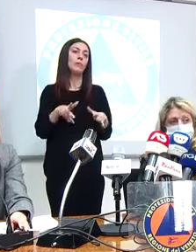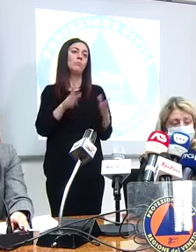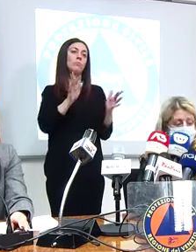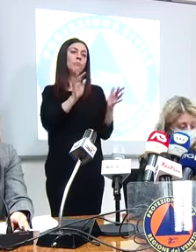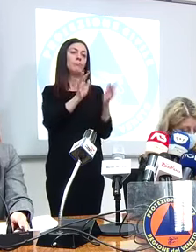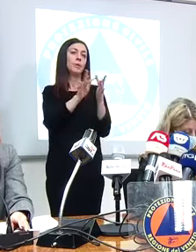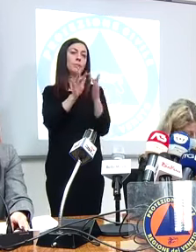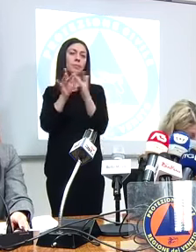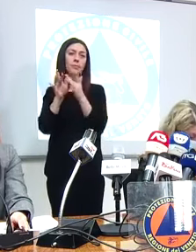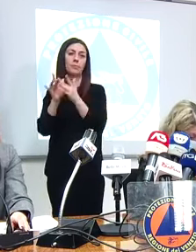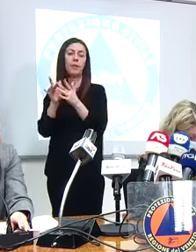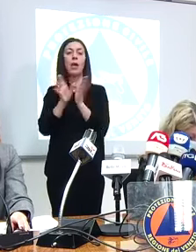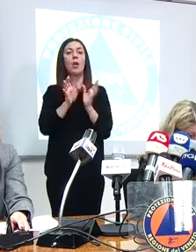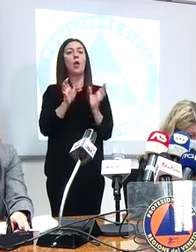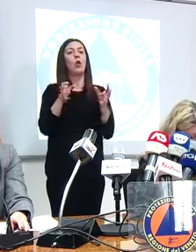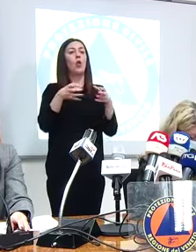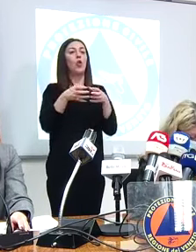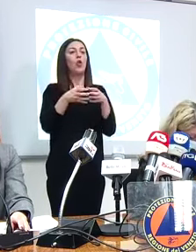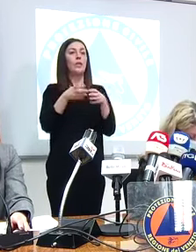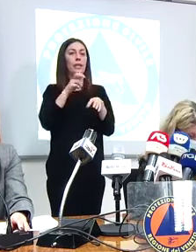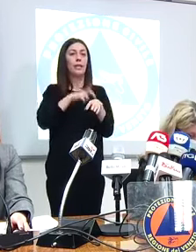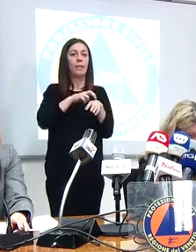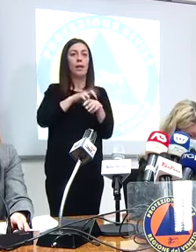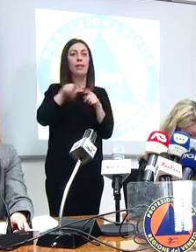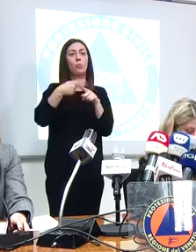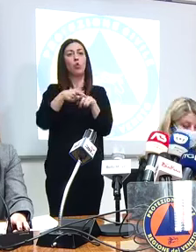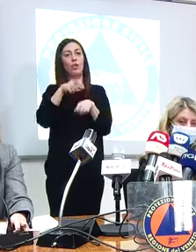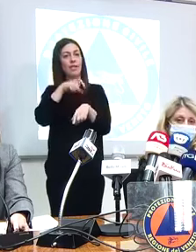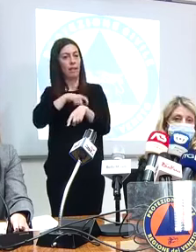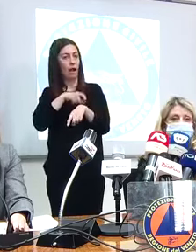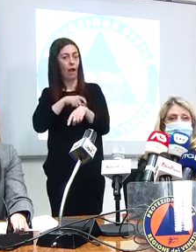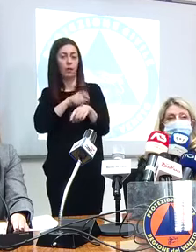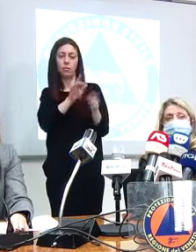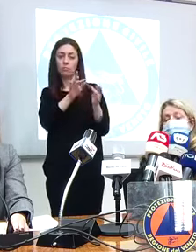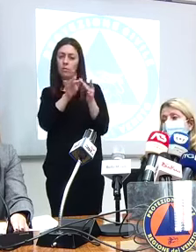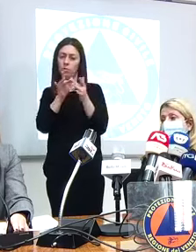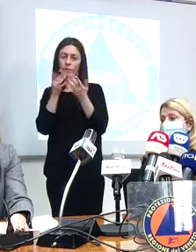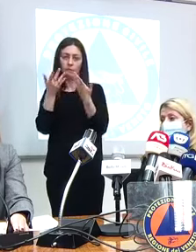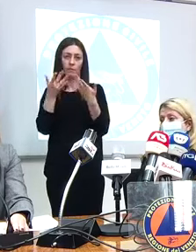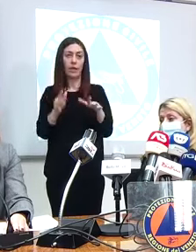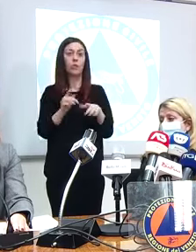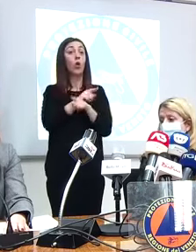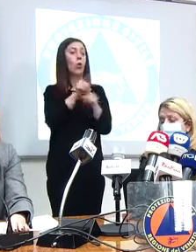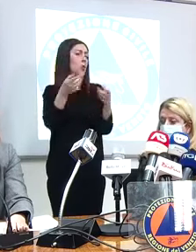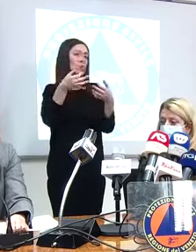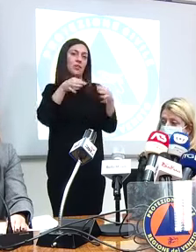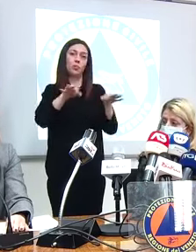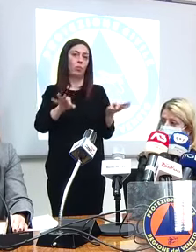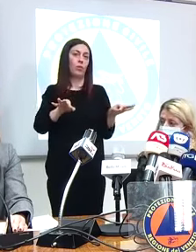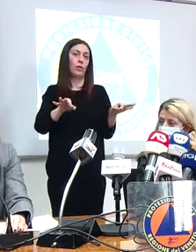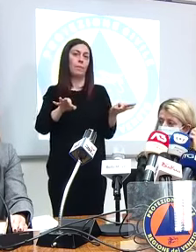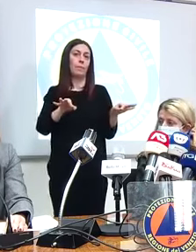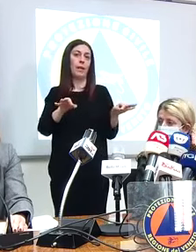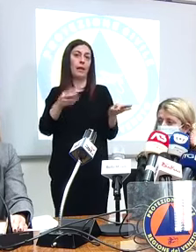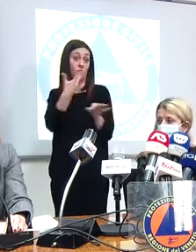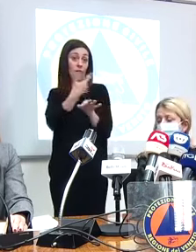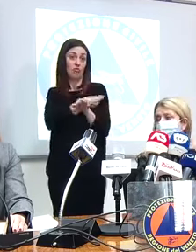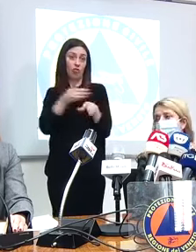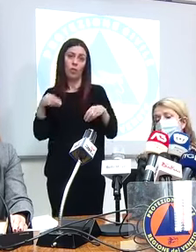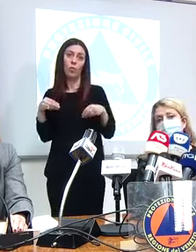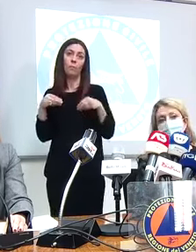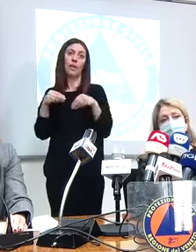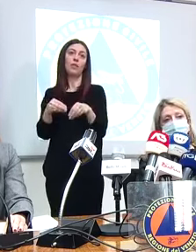sia con l'ordine dei medici che con le sigle sindacali. Loro sono chiaramente disponibili a partecipare alla campagna